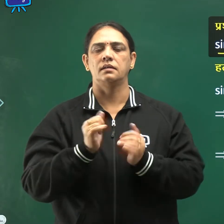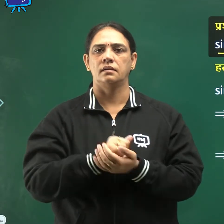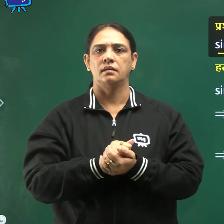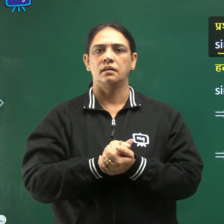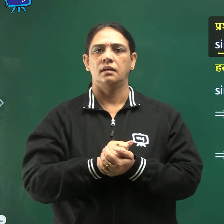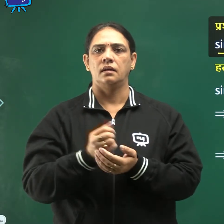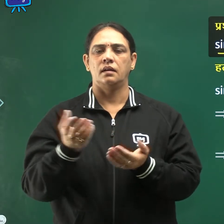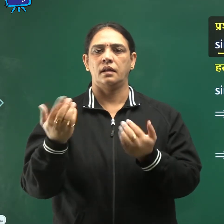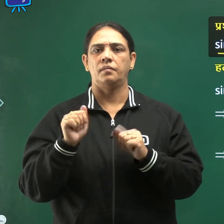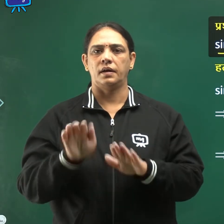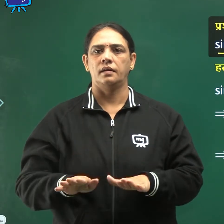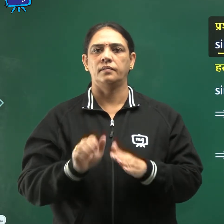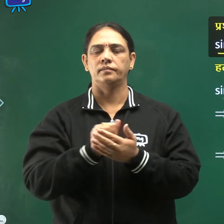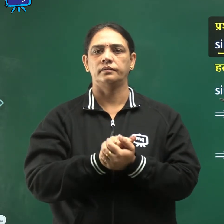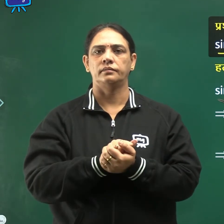लेने पर